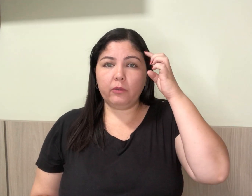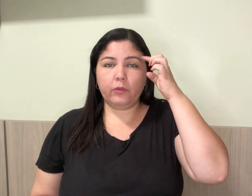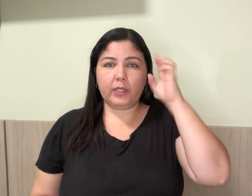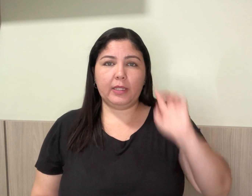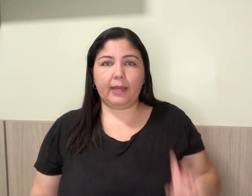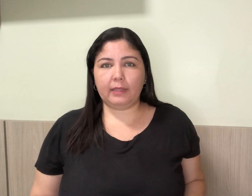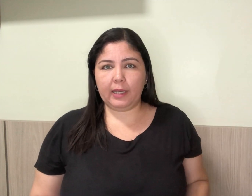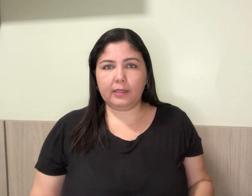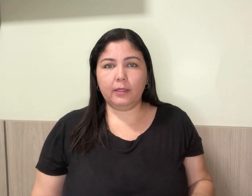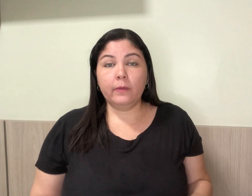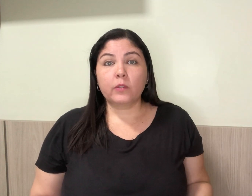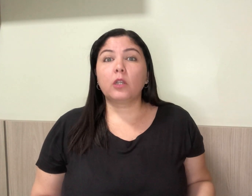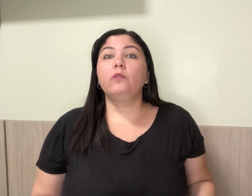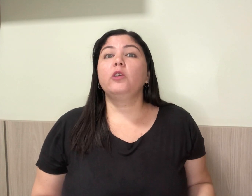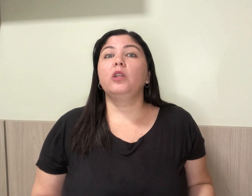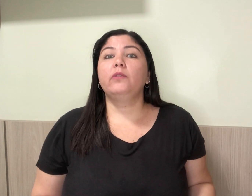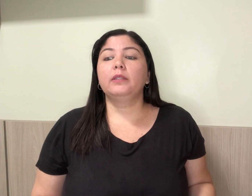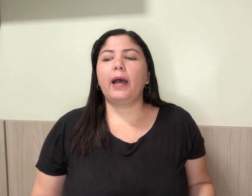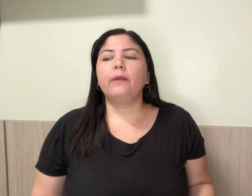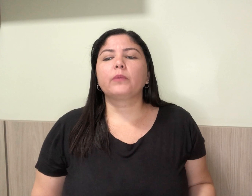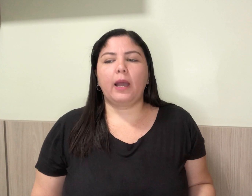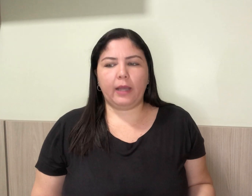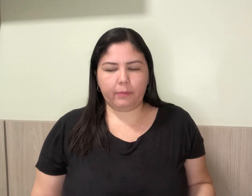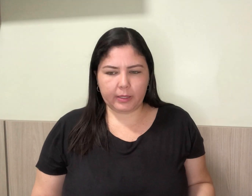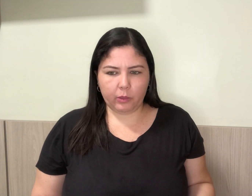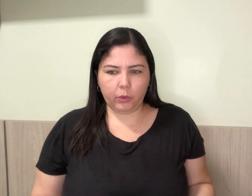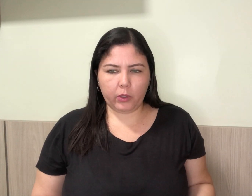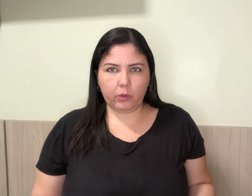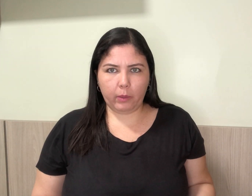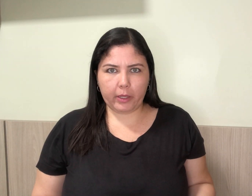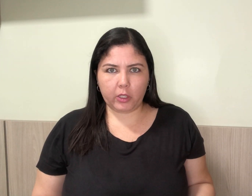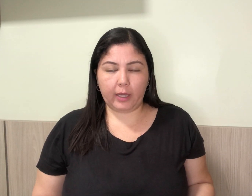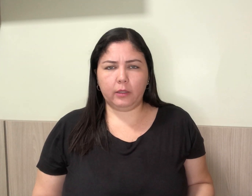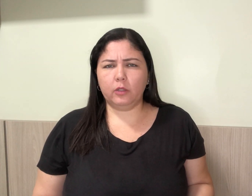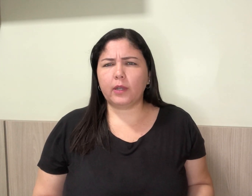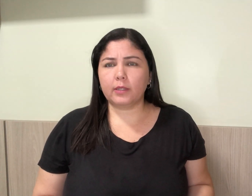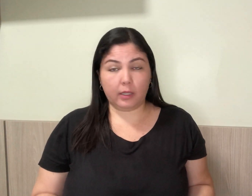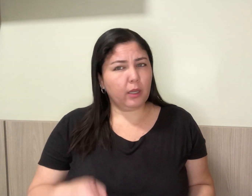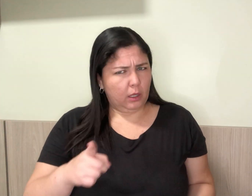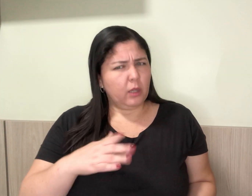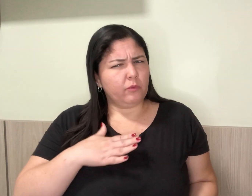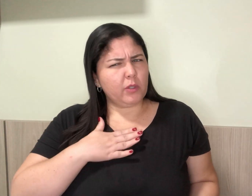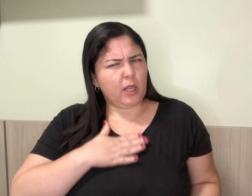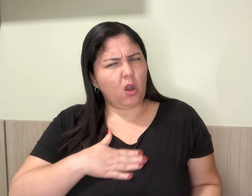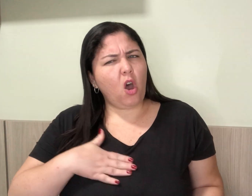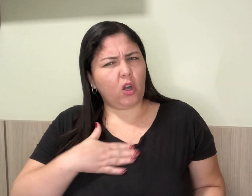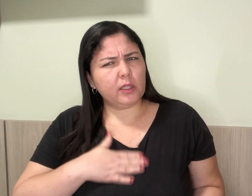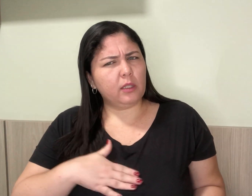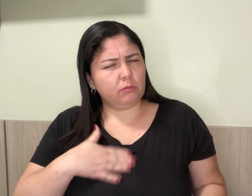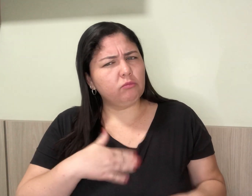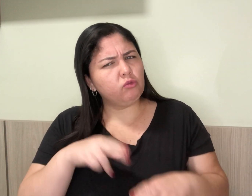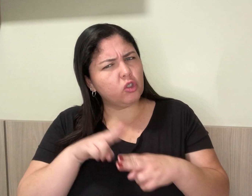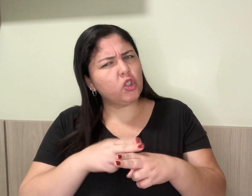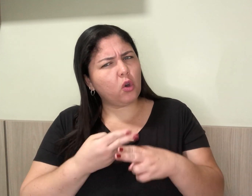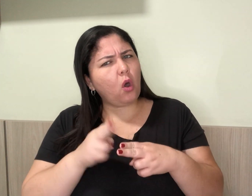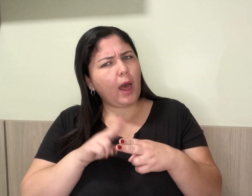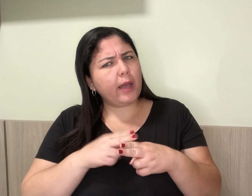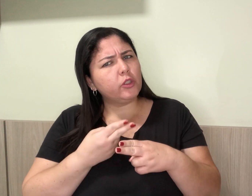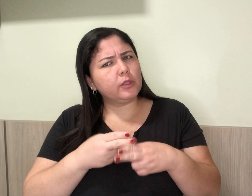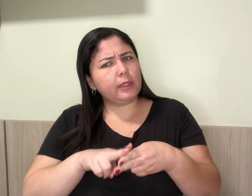vou franzir a testa, só que em vez de levantar, a cabeça é um pouquinho abaixada. Então, eu faço assim, você gosta de chocolate? Sinal